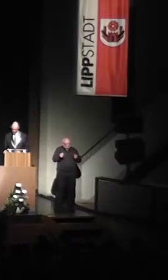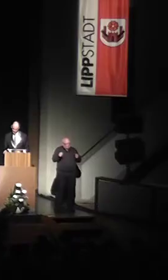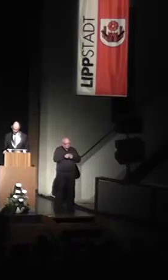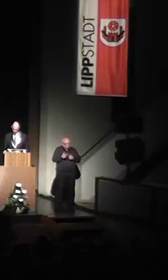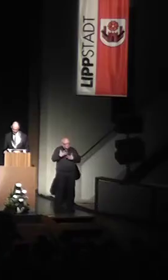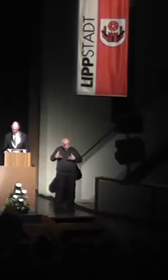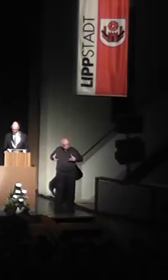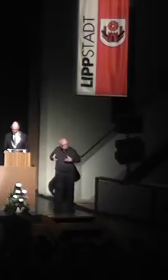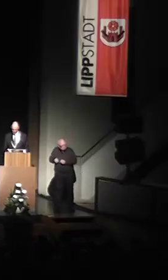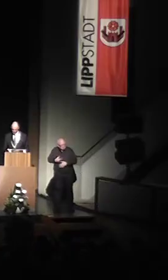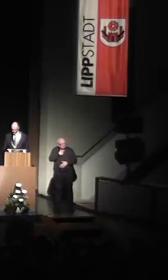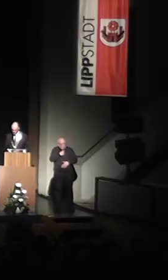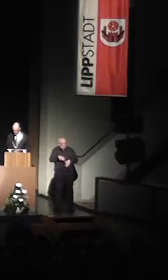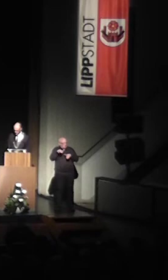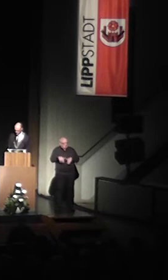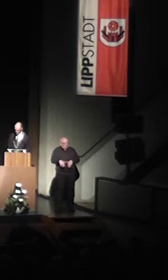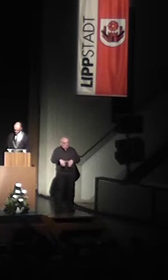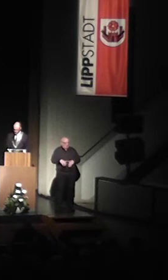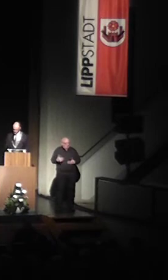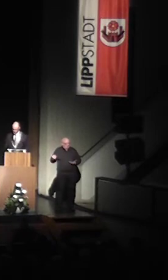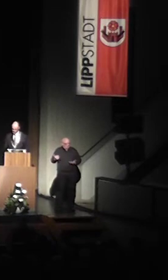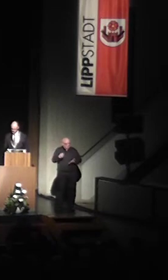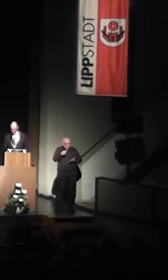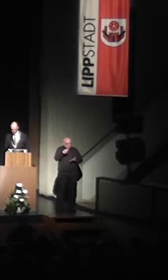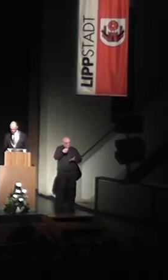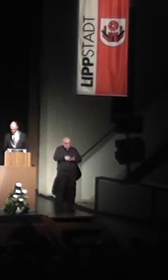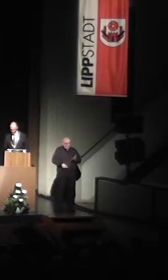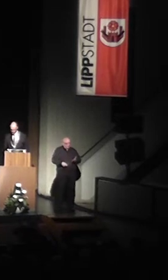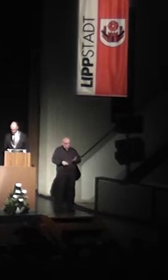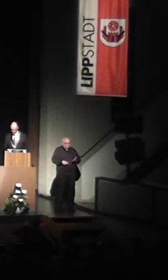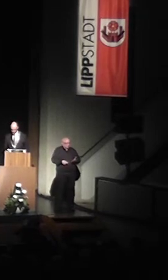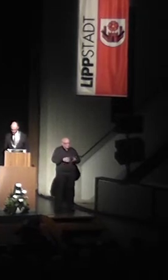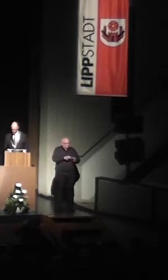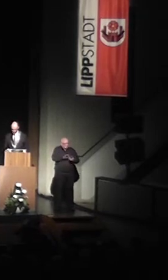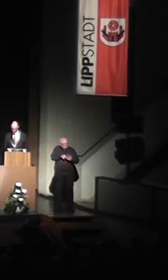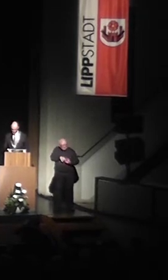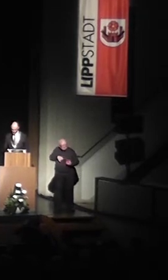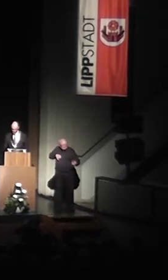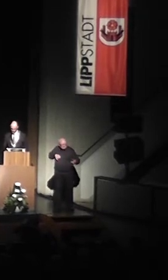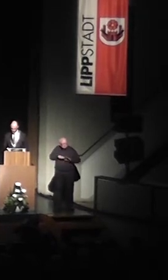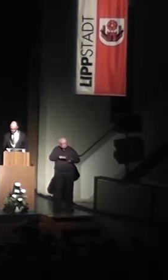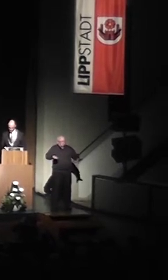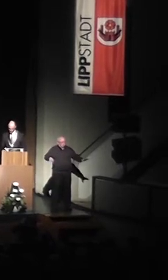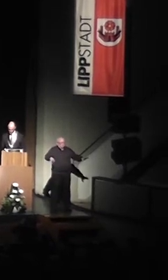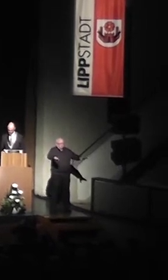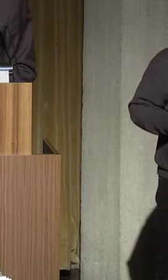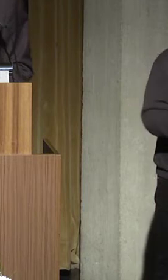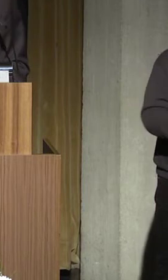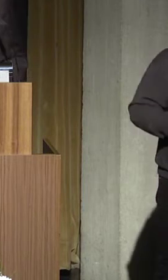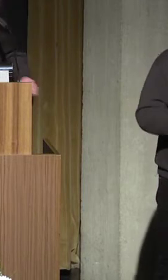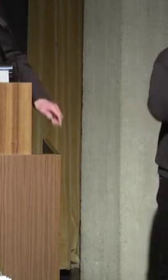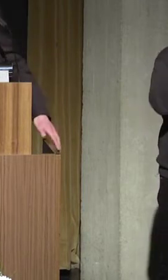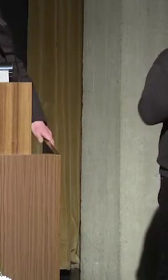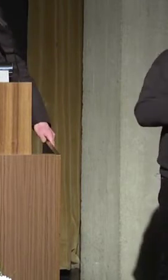über 1.800 Euro sammelten und der Kopernikus-Schule zur Verfügung stellten. Verkleidet als Bettelmönche sind Sie gemeinsam mit Ihren Mitstreitern